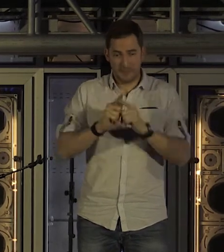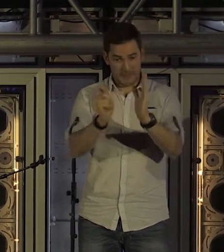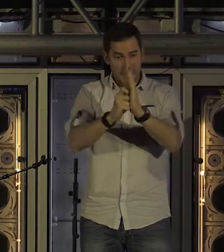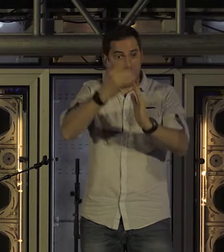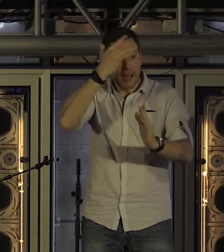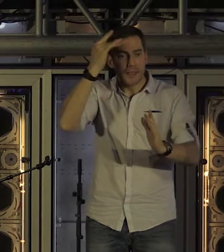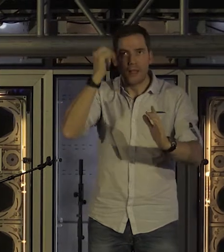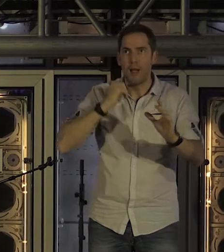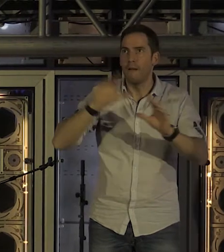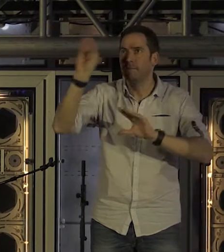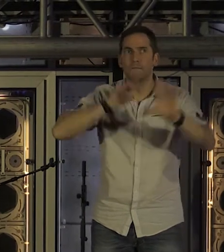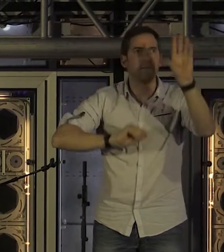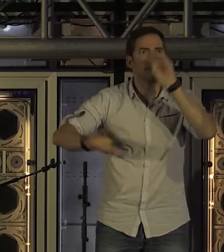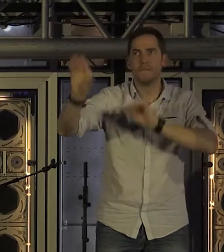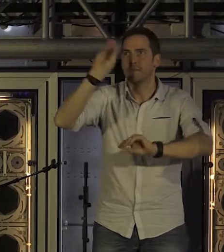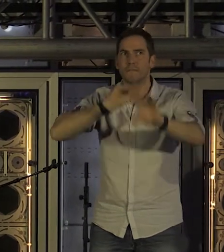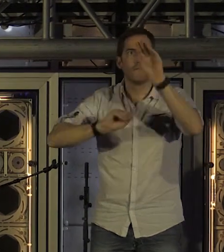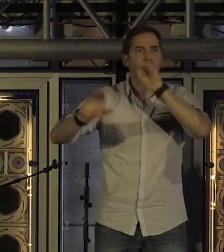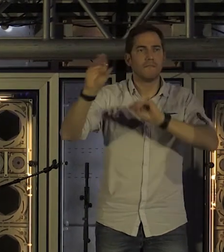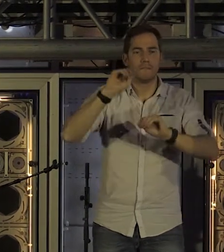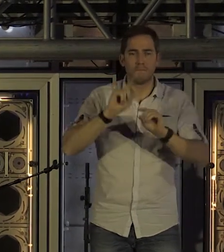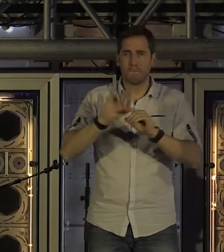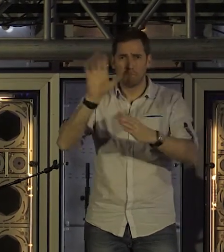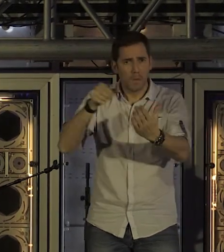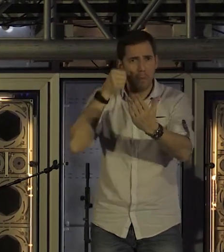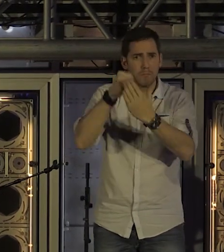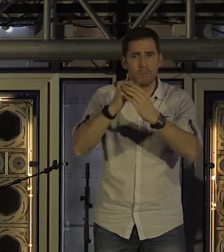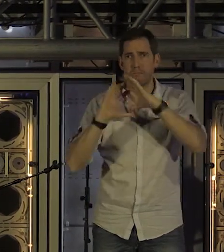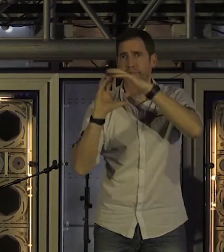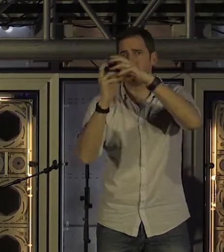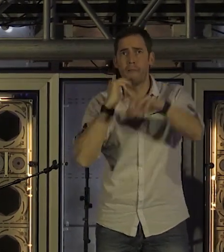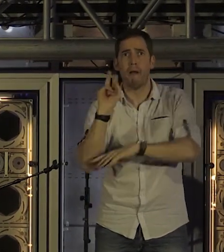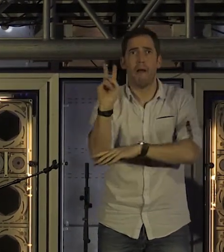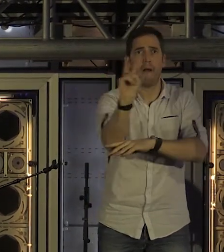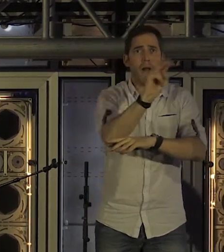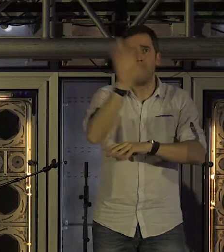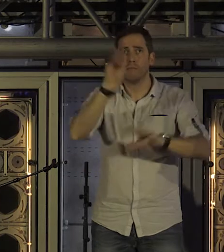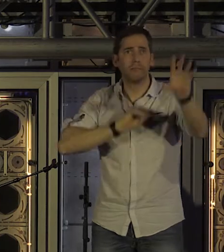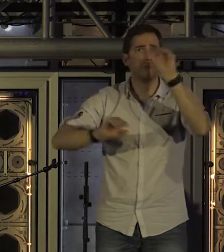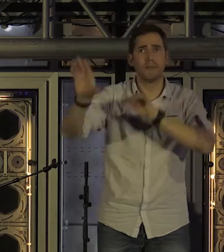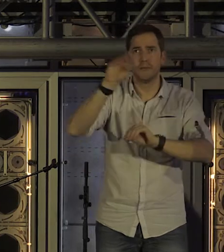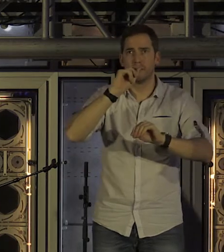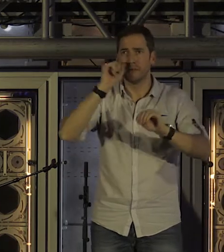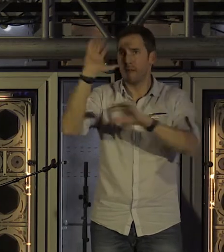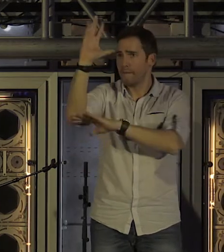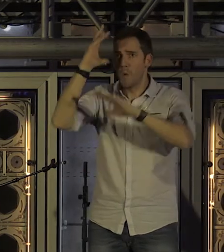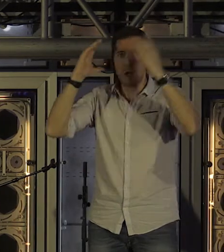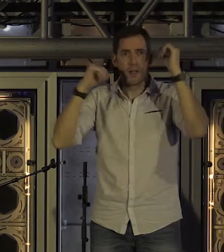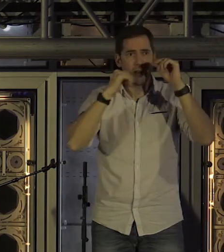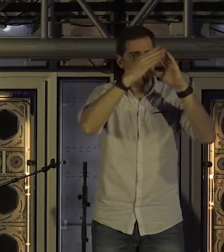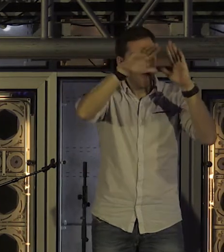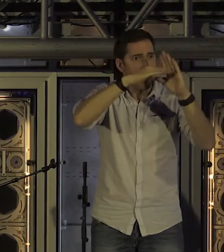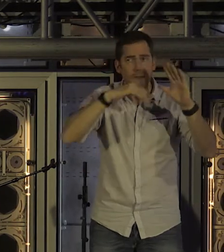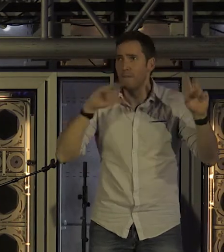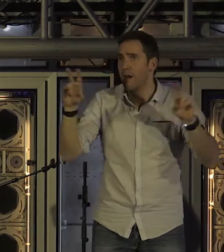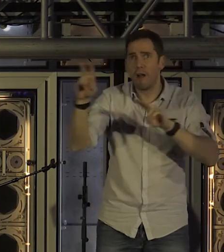délicieux, c'est louer sans relâche l'orbe du globe, le doux feuillage, les